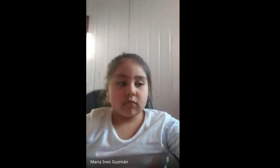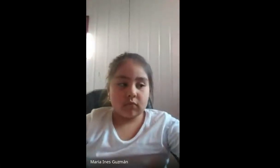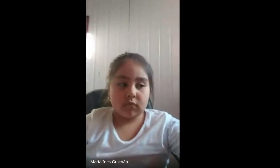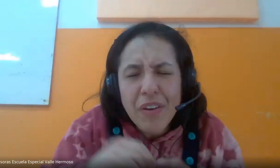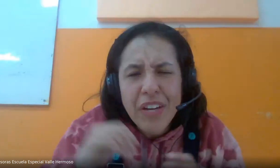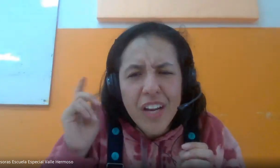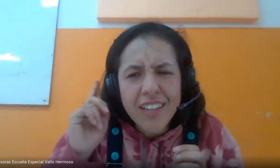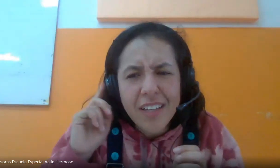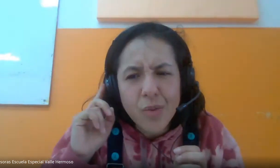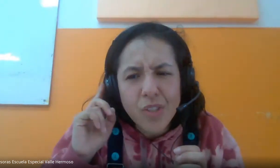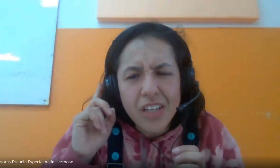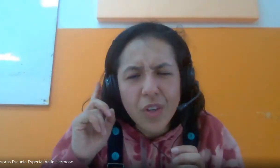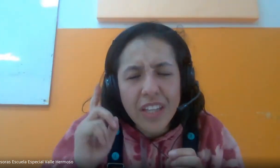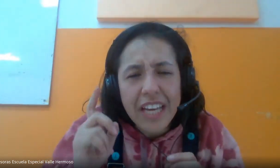Dilo de nuevo, Nicolás, que te escuché cortado.